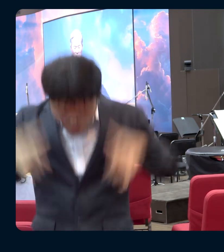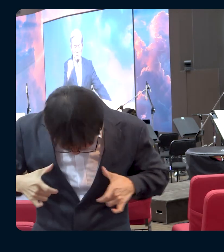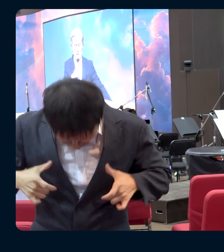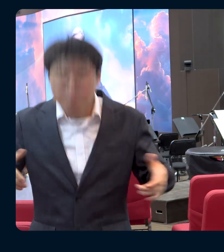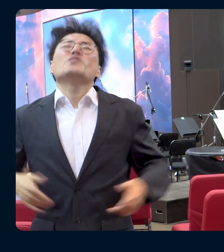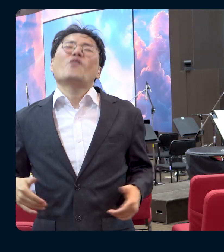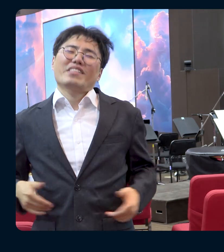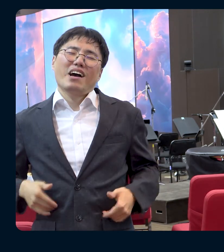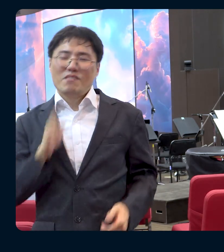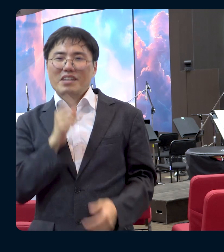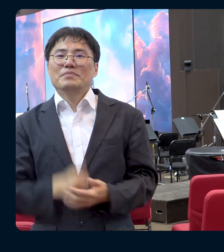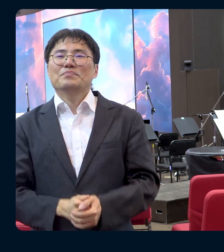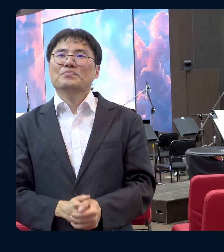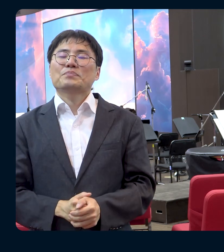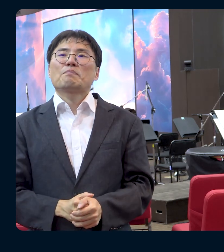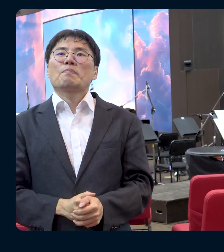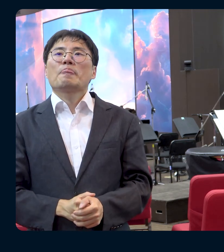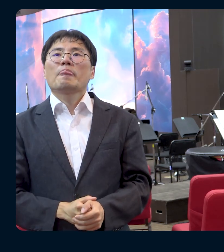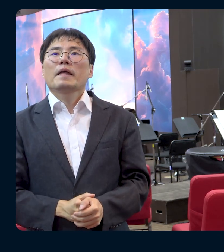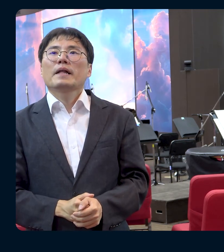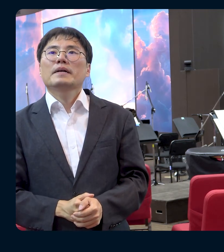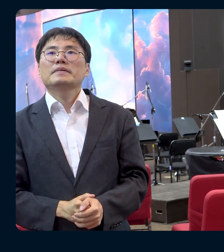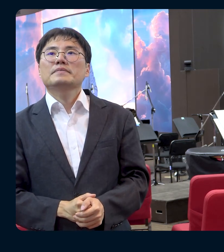스스로 분명히 선포하는 게 중요합니다.